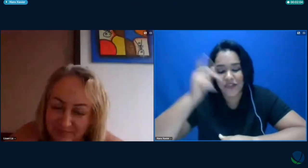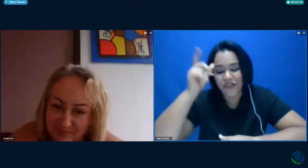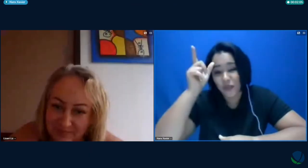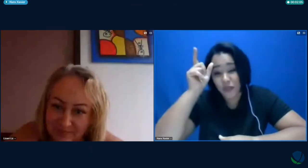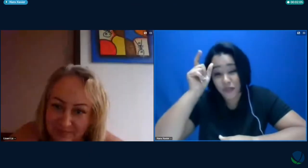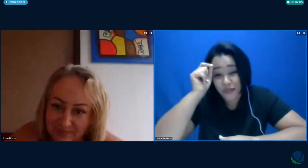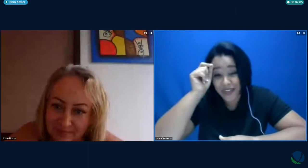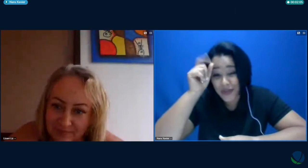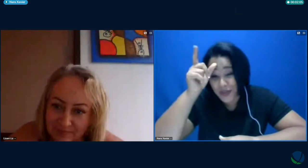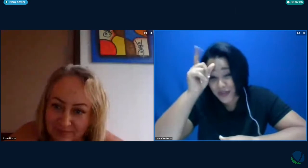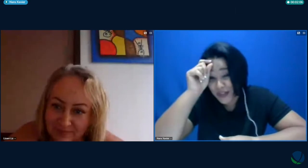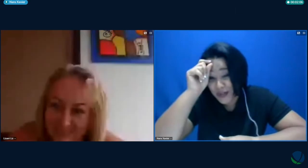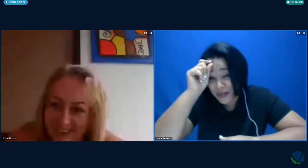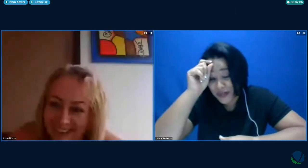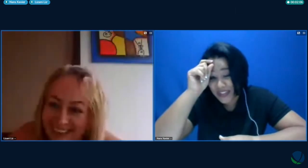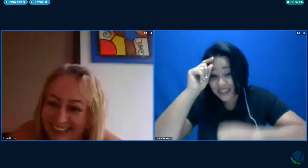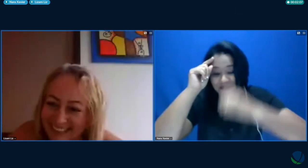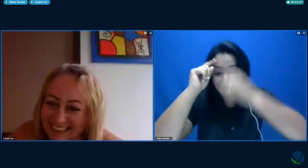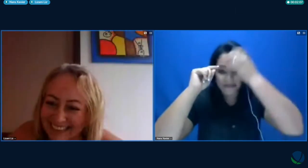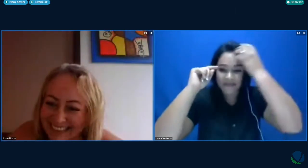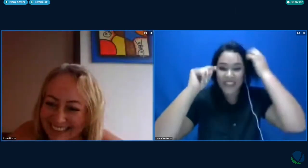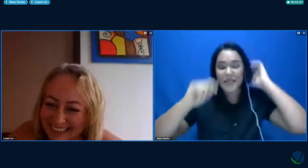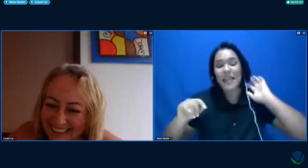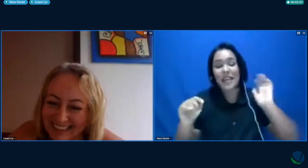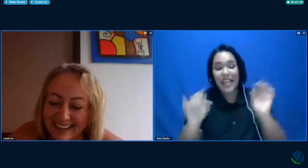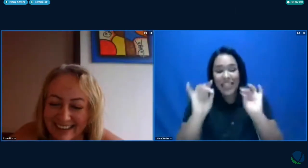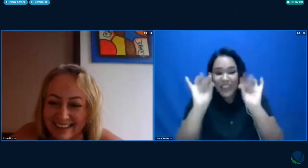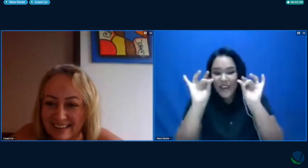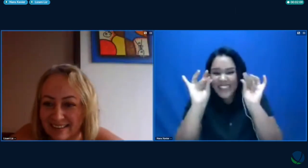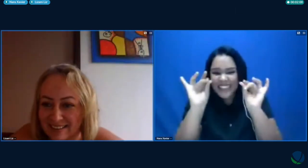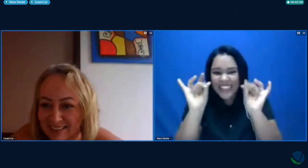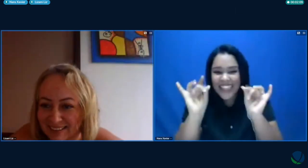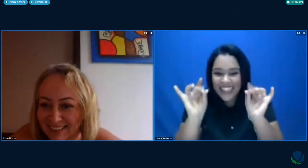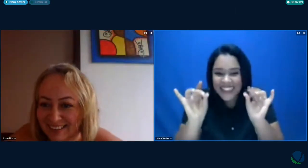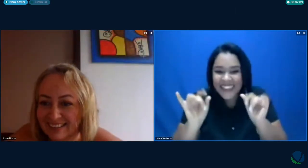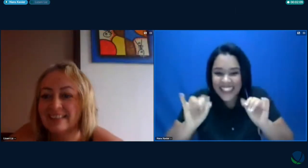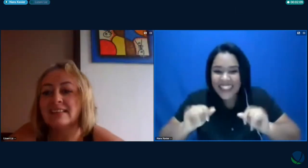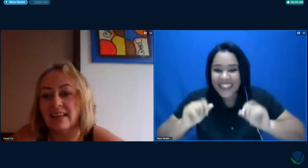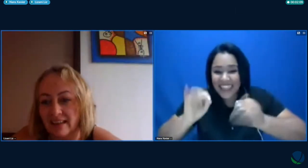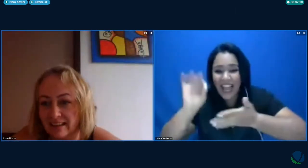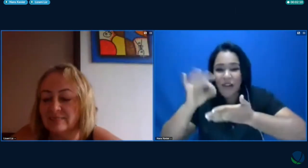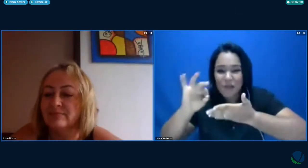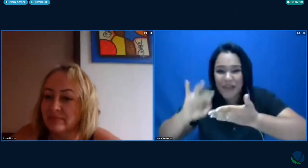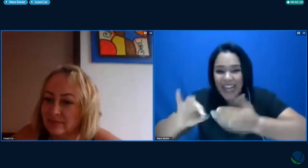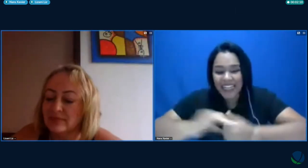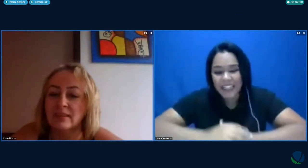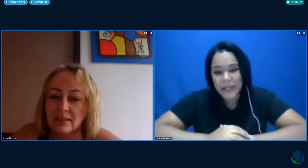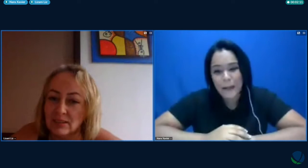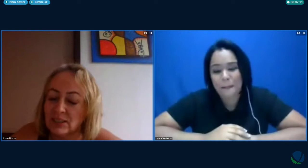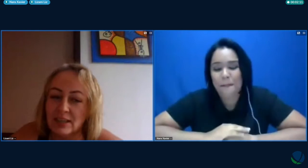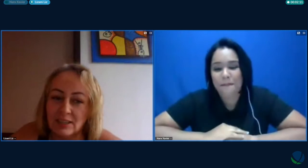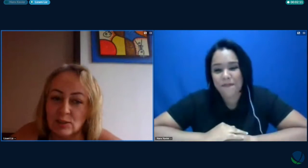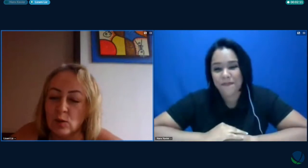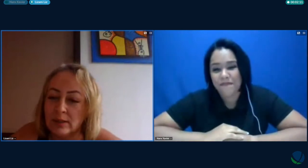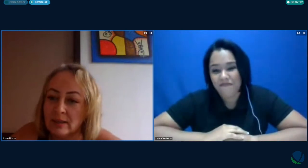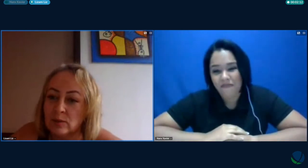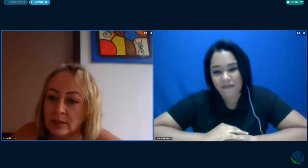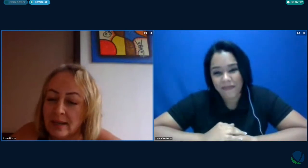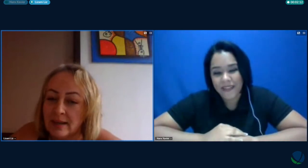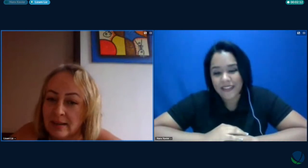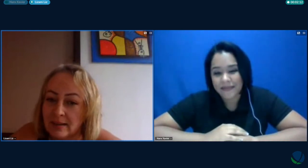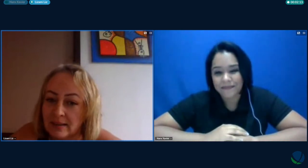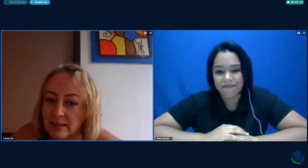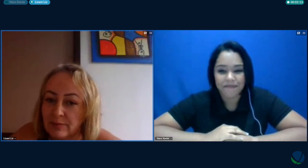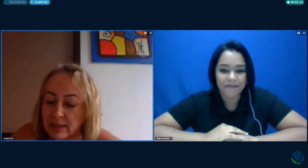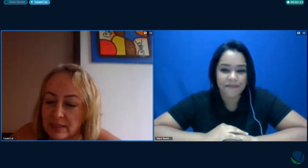ai, ufa, ufa, ufa. Mas cada coisinha, né, que a gente tem que arrumar. Gente,